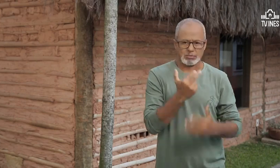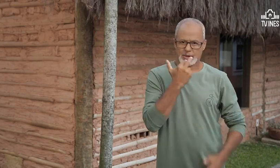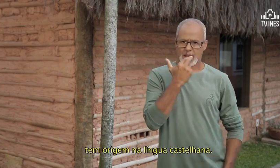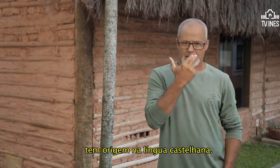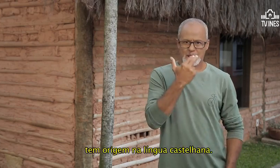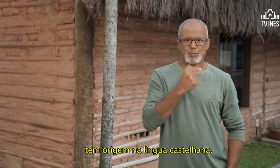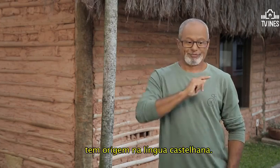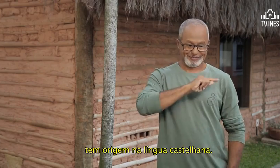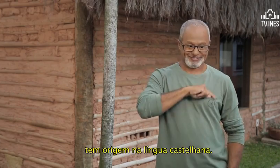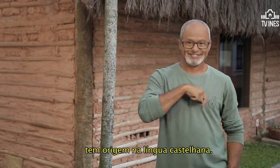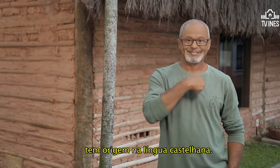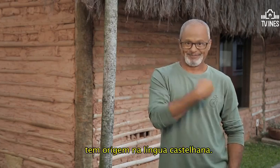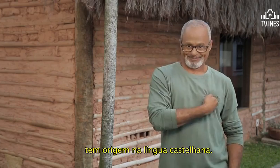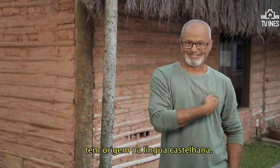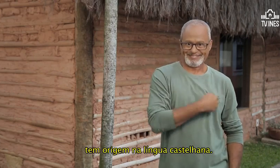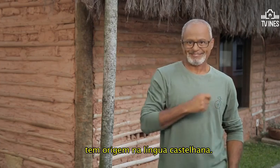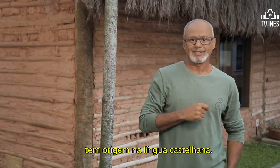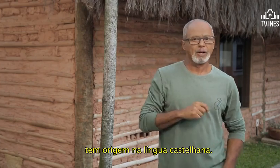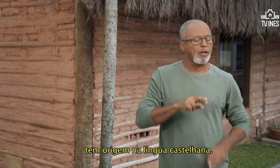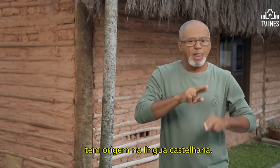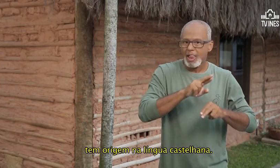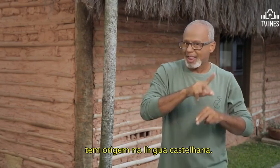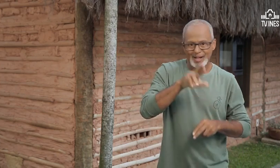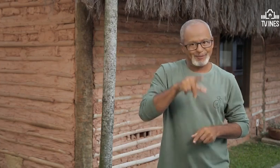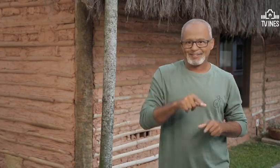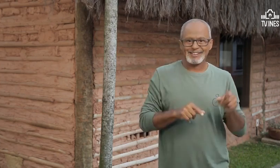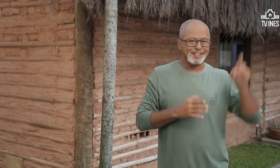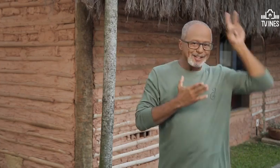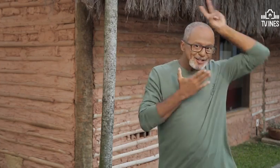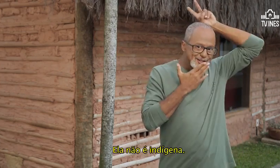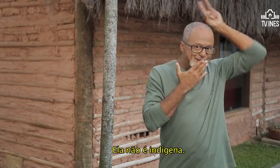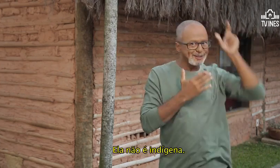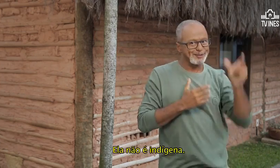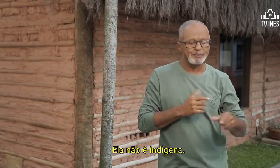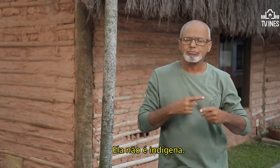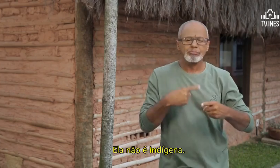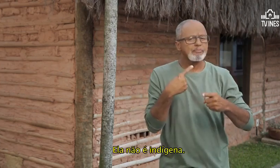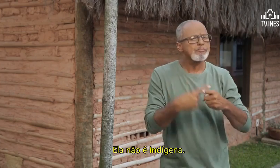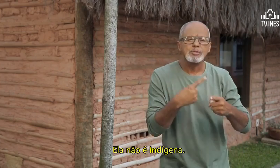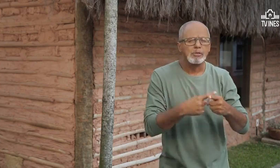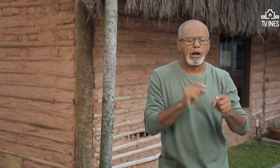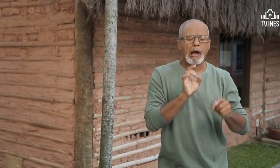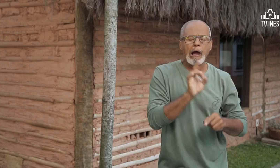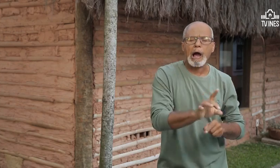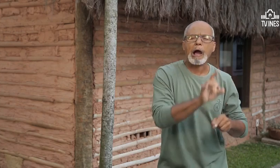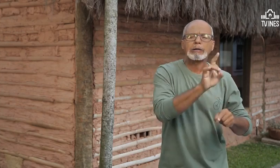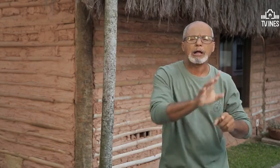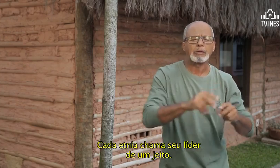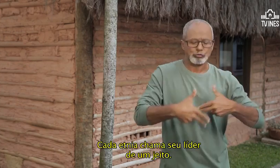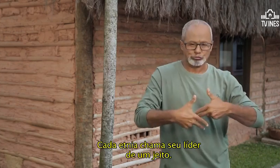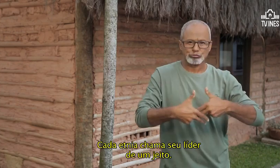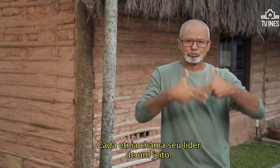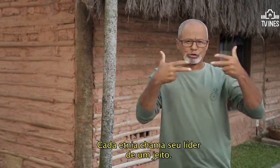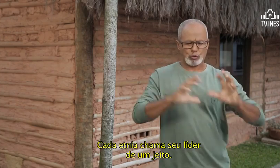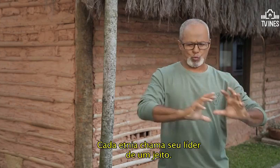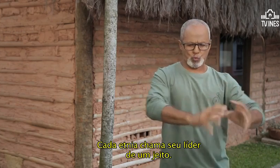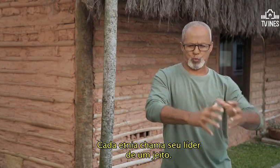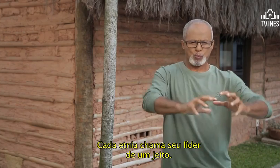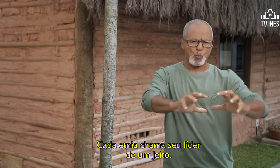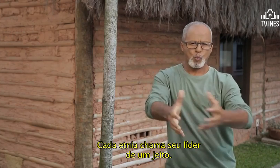tem origem na língua castelhana. Ela não é indígena. Cada etnia chama seu líder